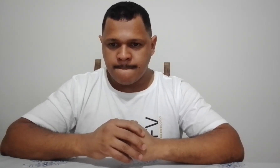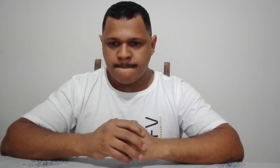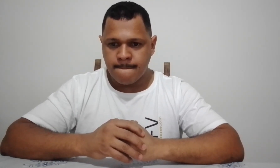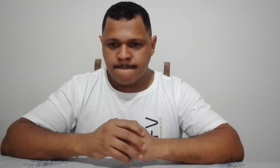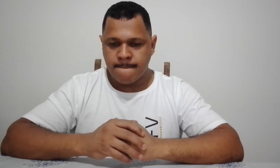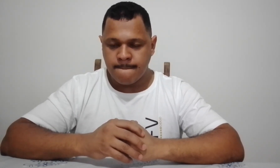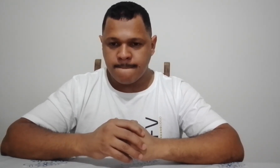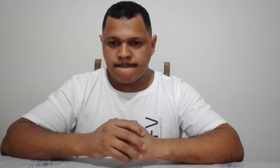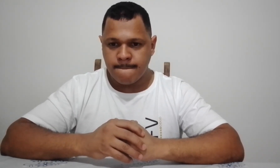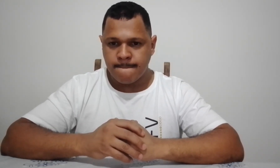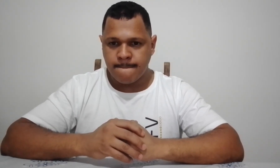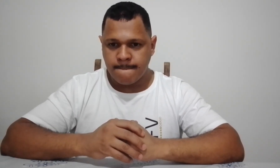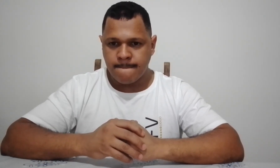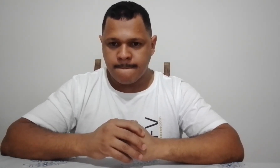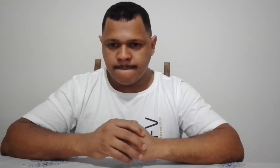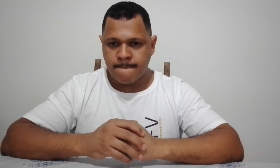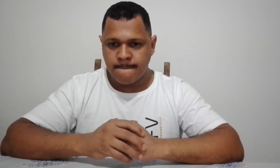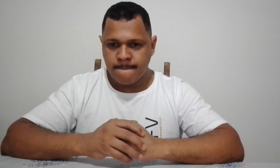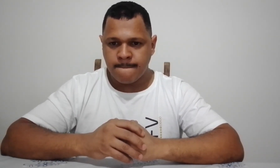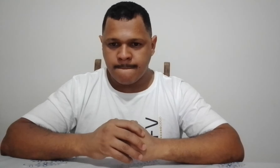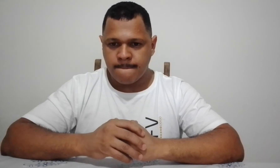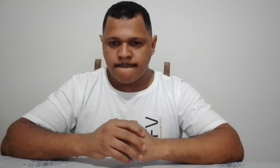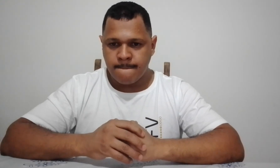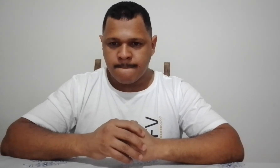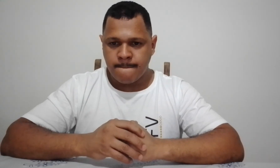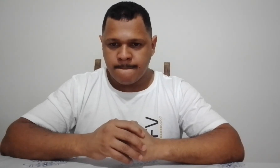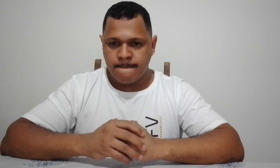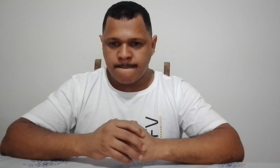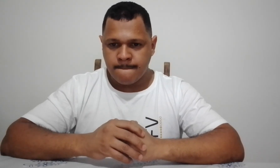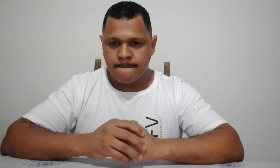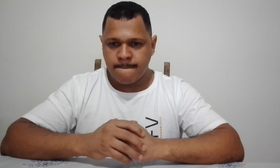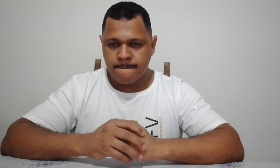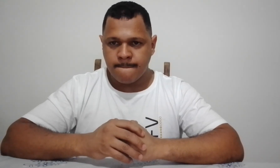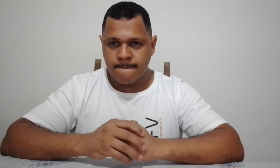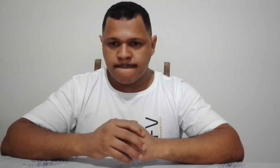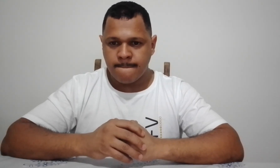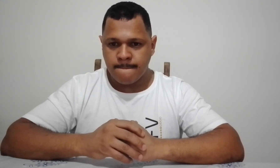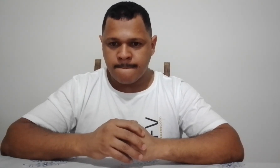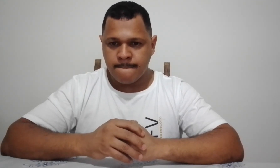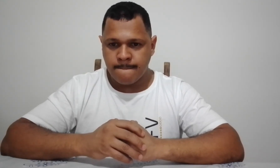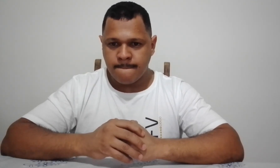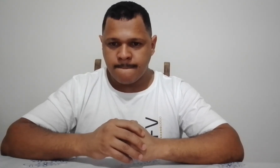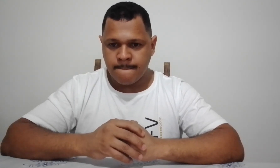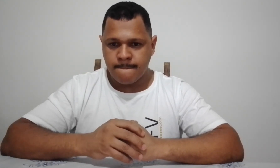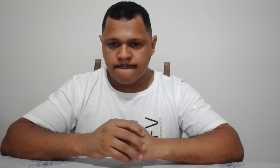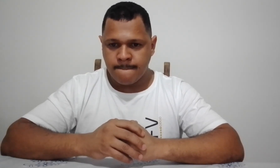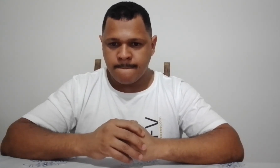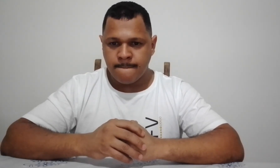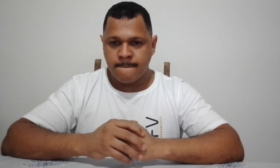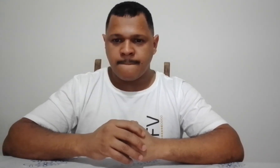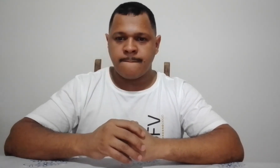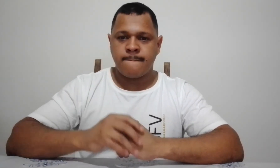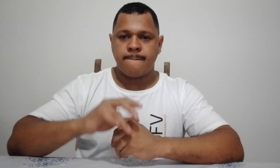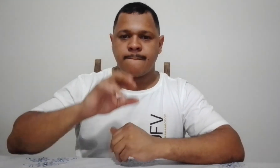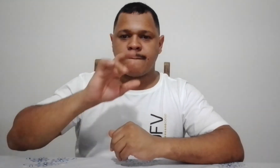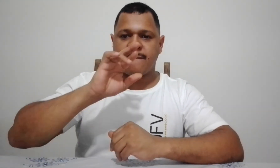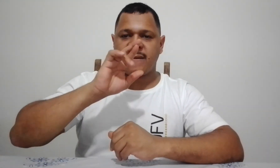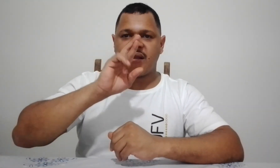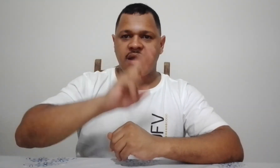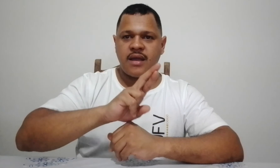ômega C, e V igual a ZI. E no circuito RLC, tem que aplicar LKT, no